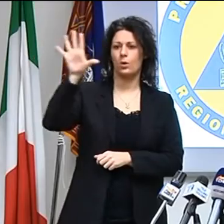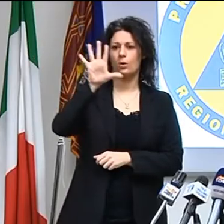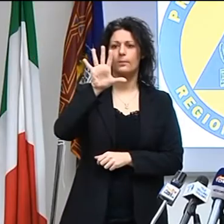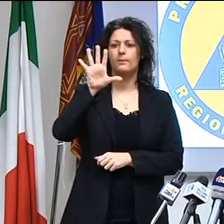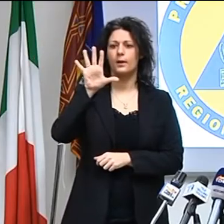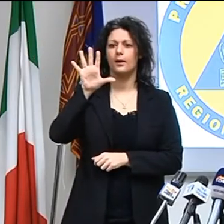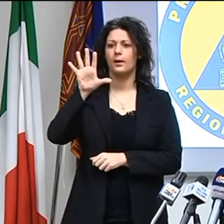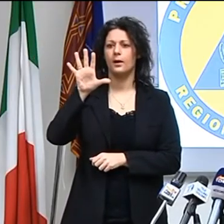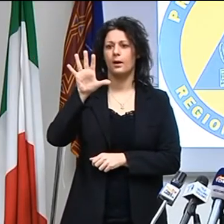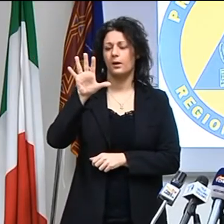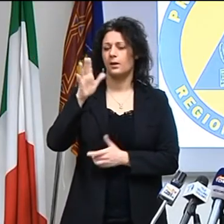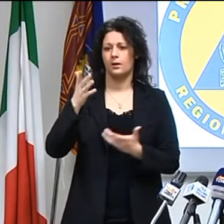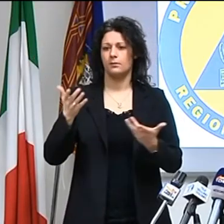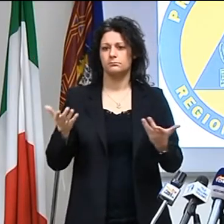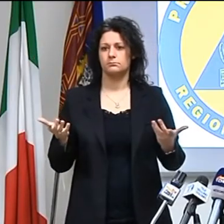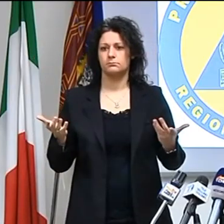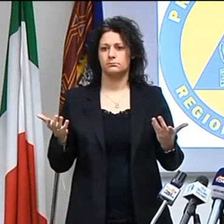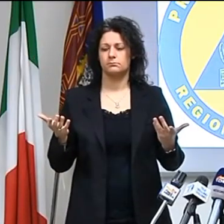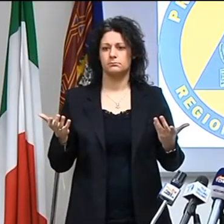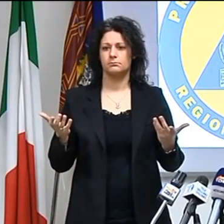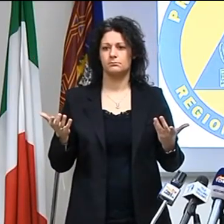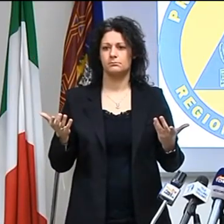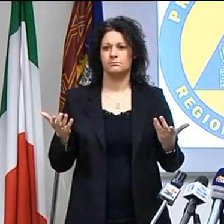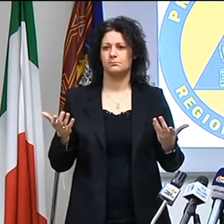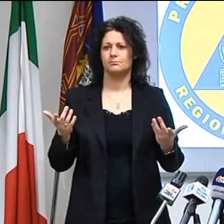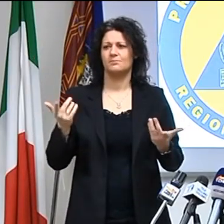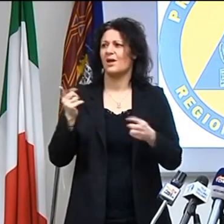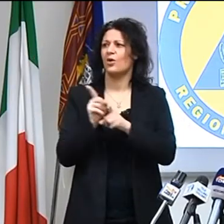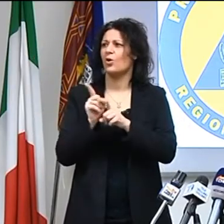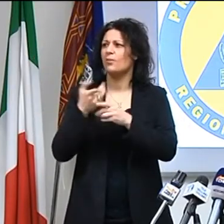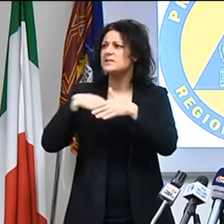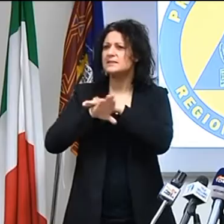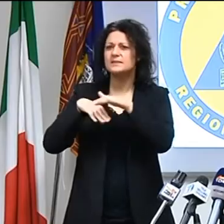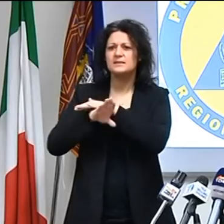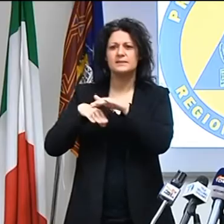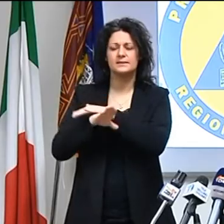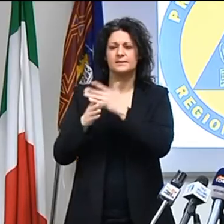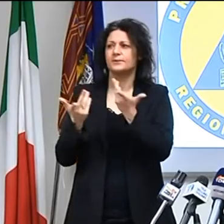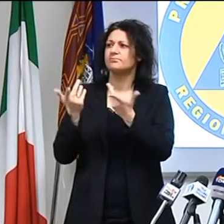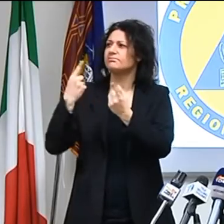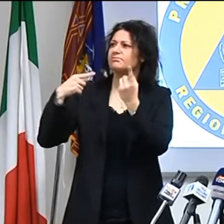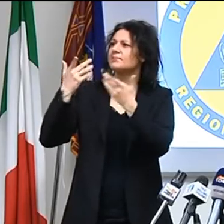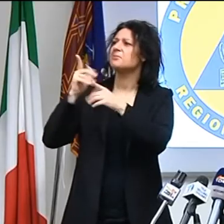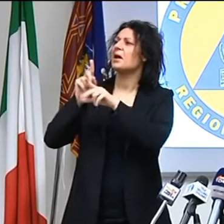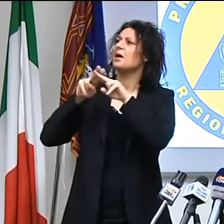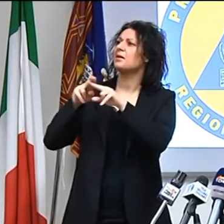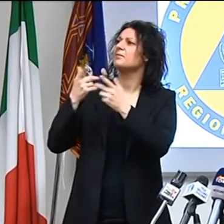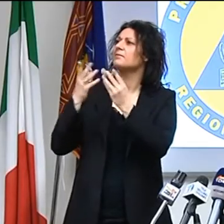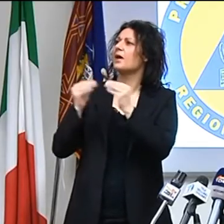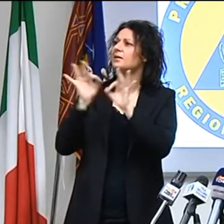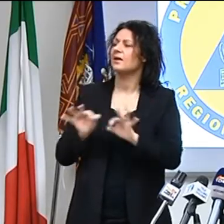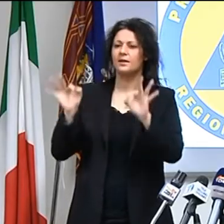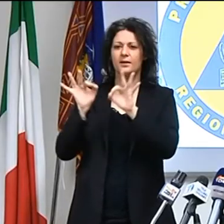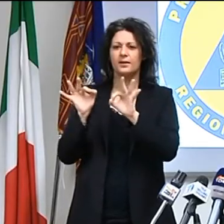che abbiamo sotto gli occhi oggi. È un'Europa totalmente latitante, cioè la latitanza dell'Europa in questo momento è